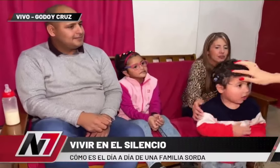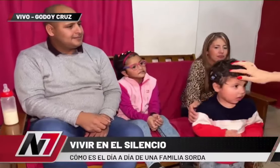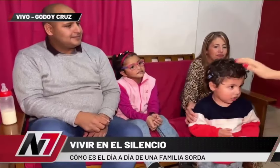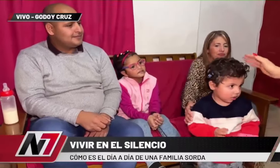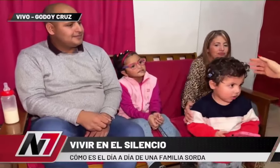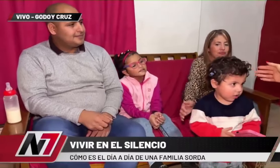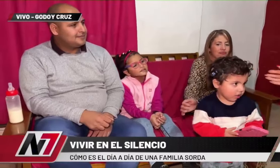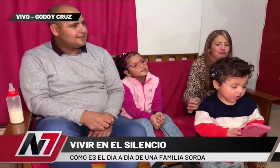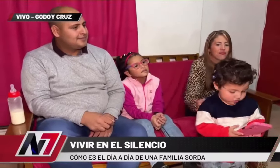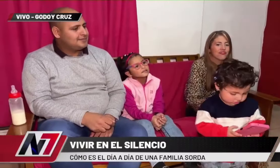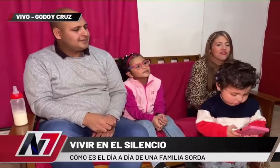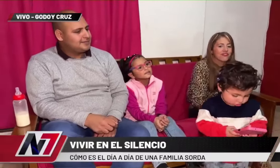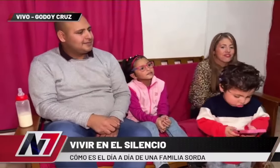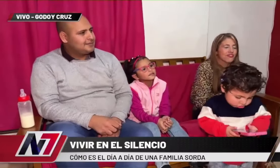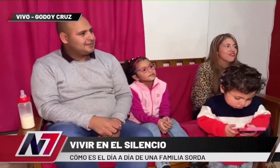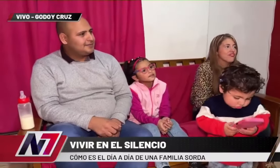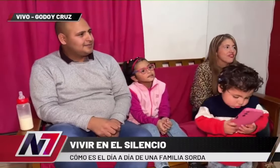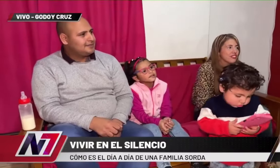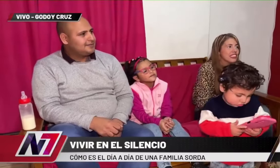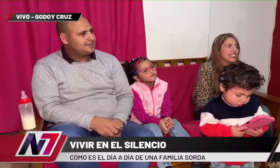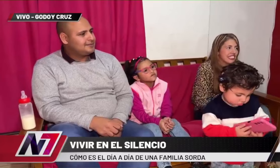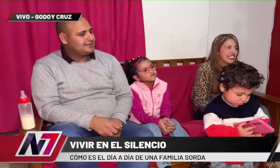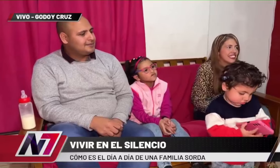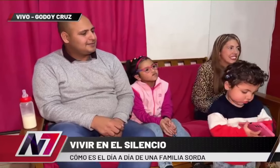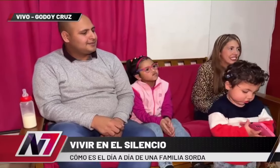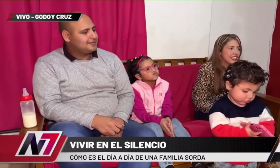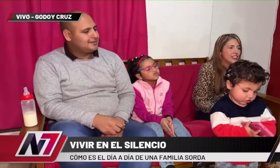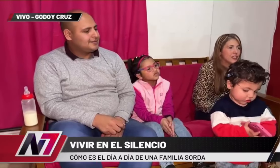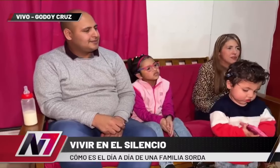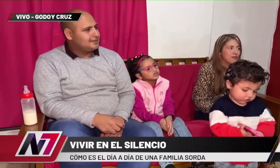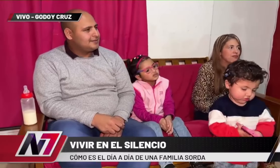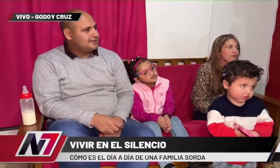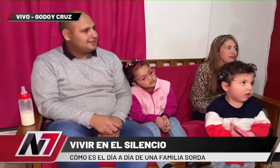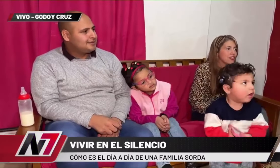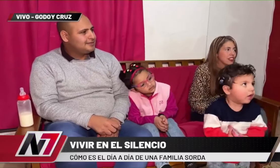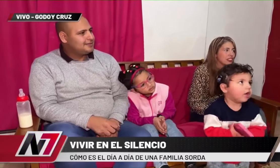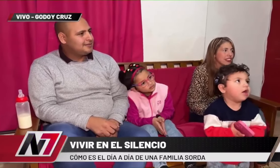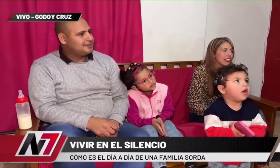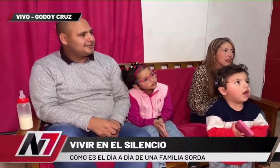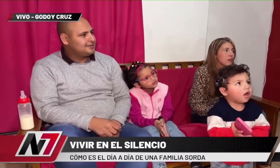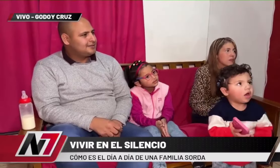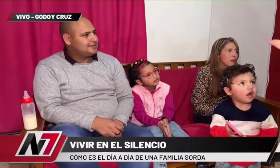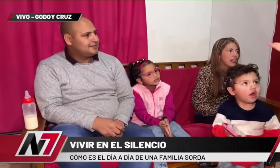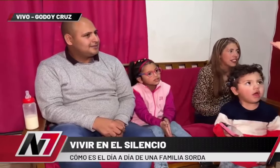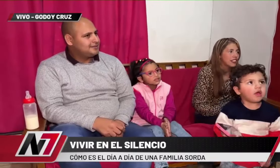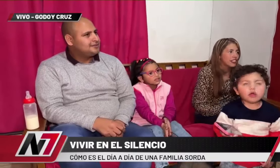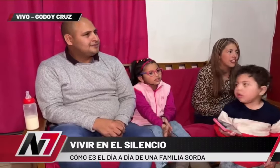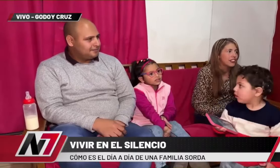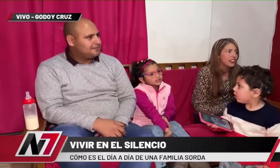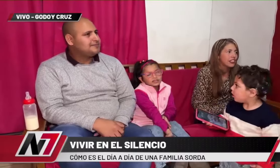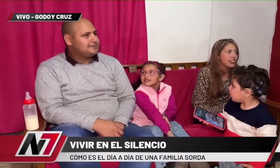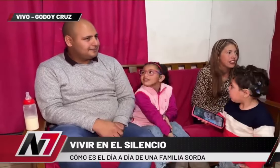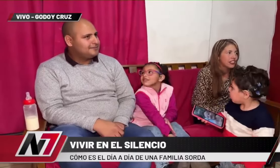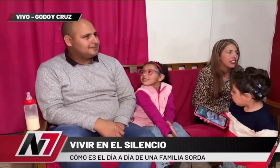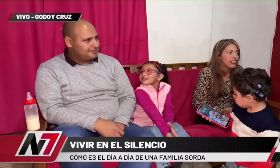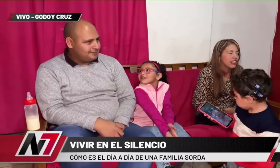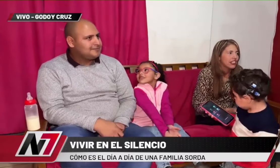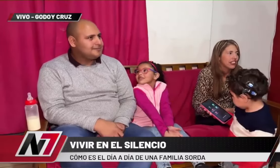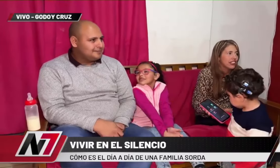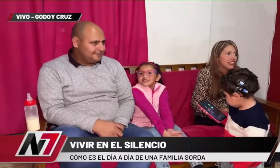tiene. Para ver si en el futuro puede escuchar, igual que a Alba. Y de esa manera poder